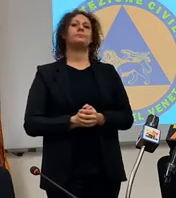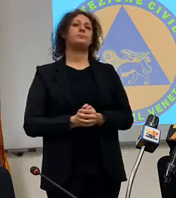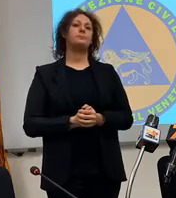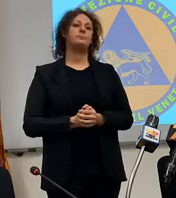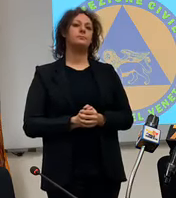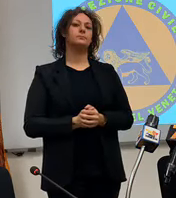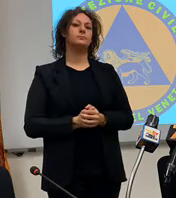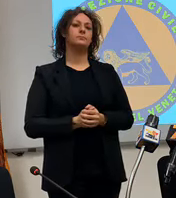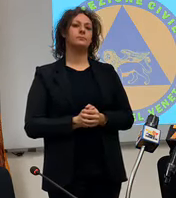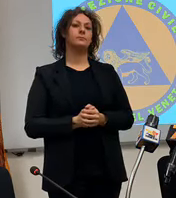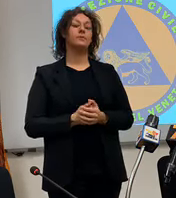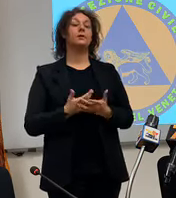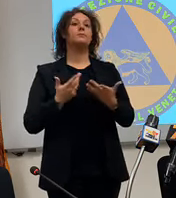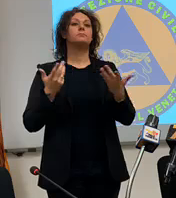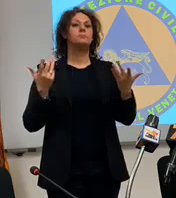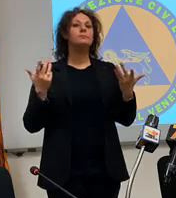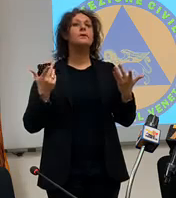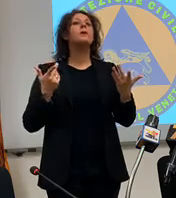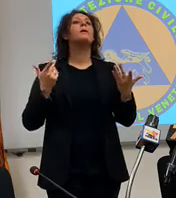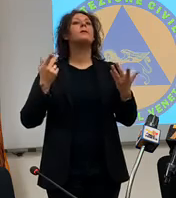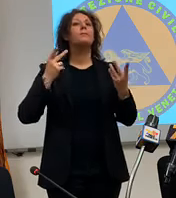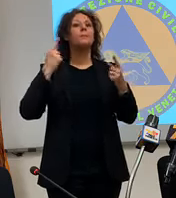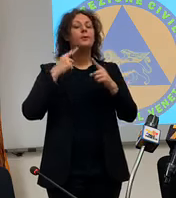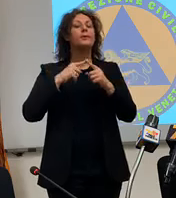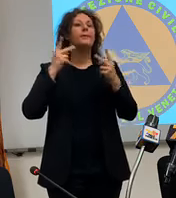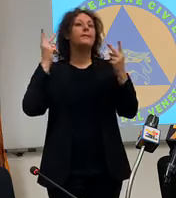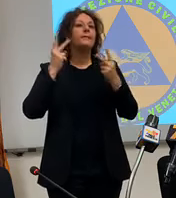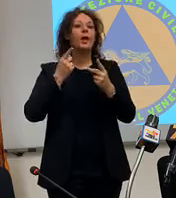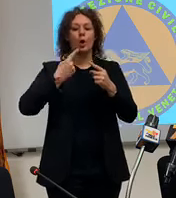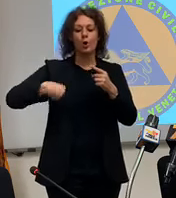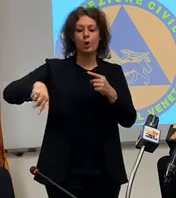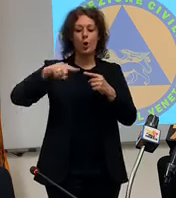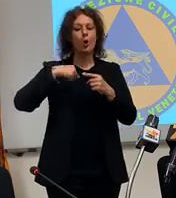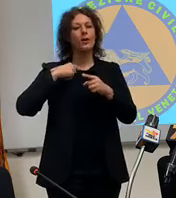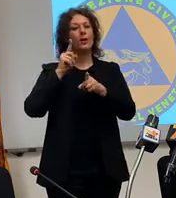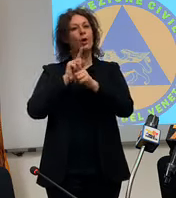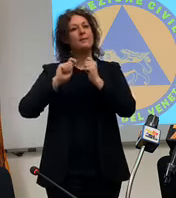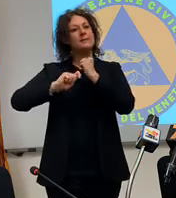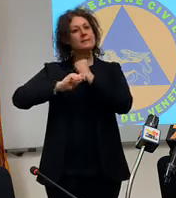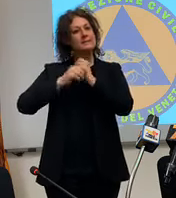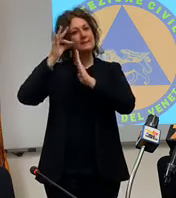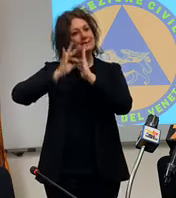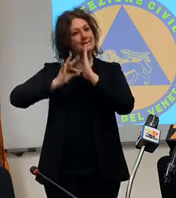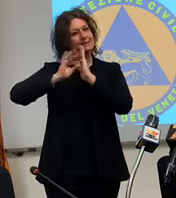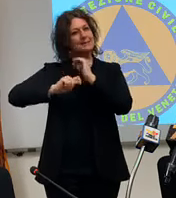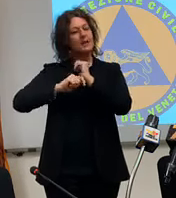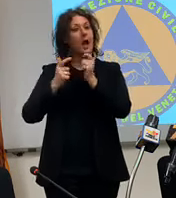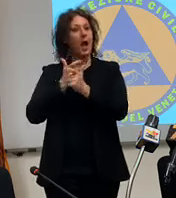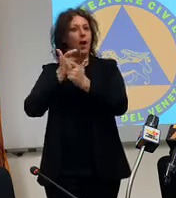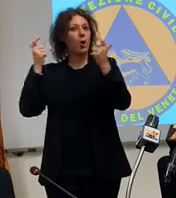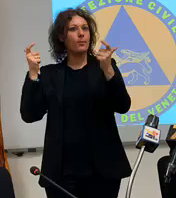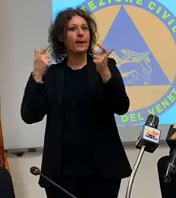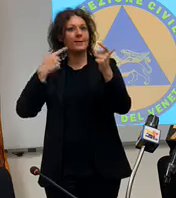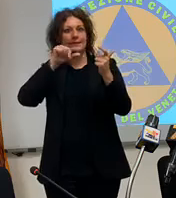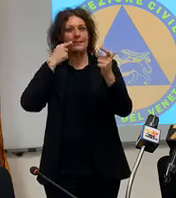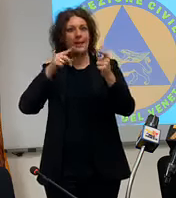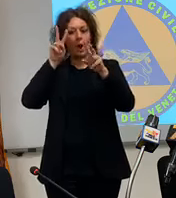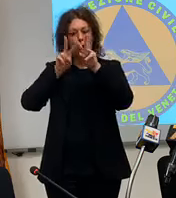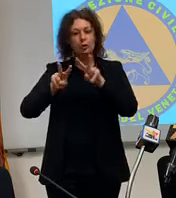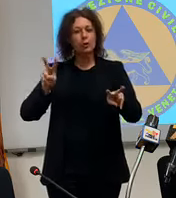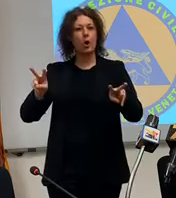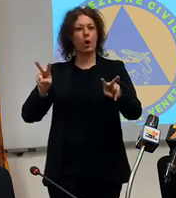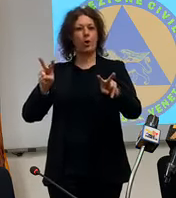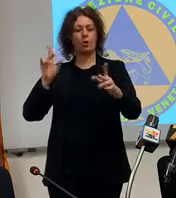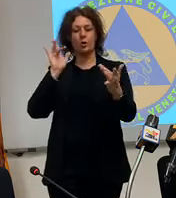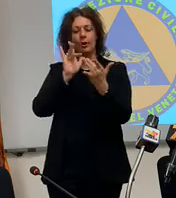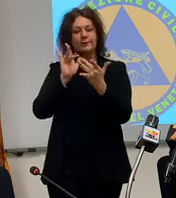pur avendo aumentato quelle che erano insomma le misure per il controllo e l'intercettazione